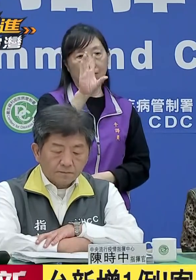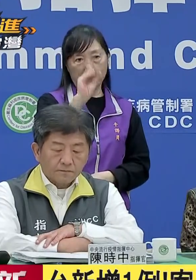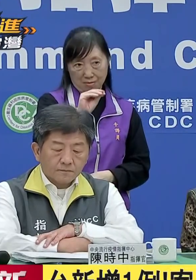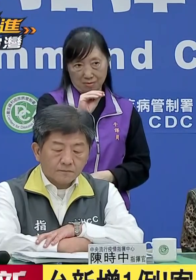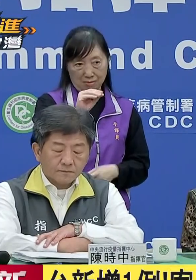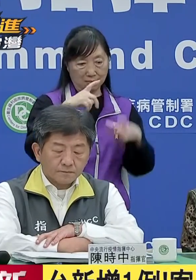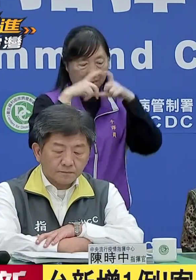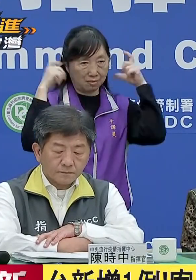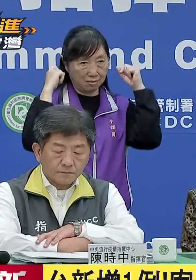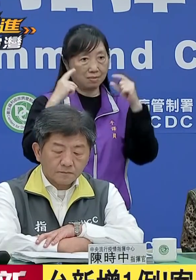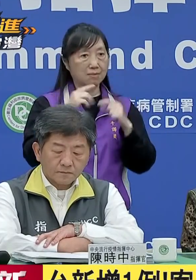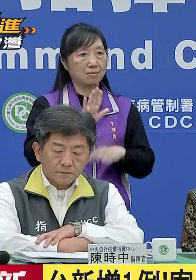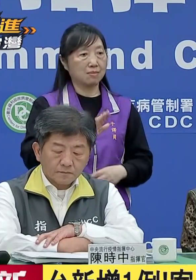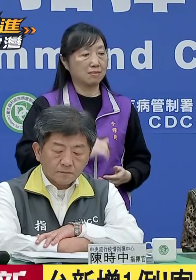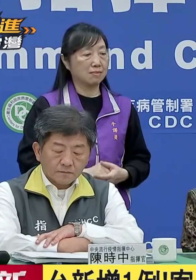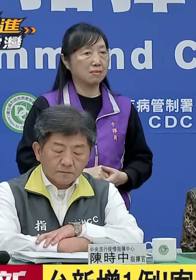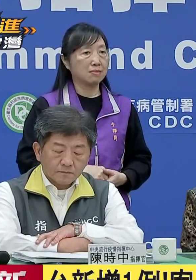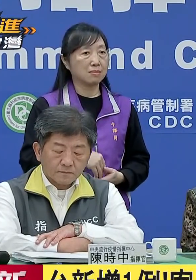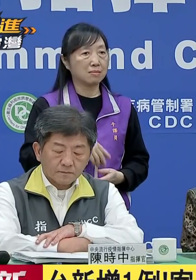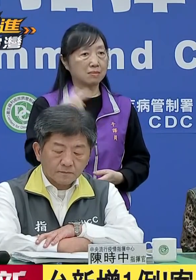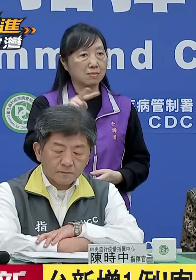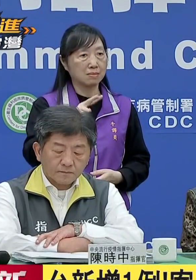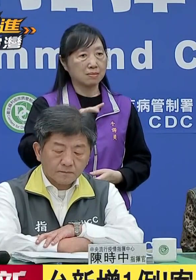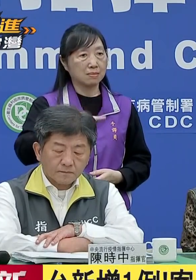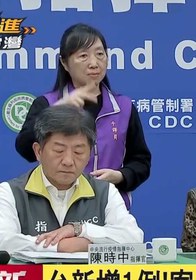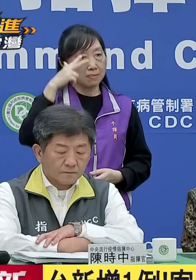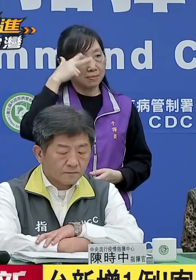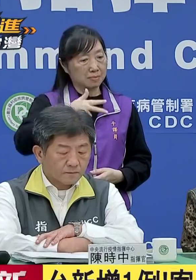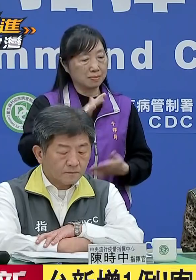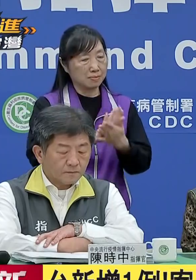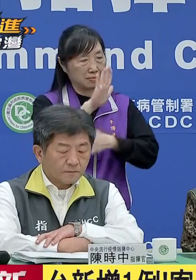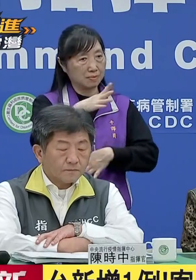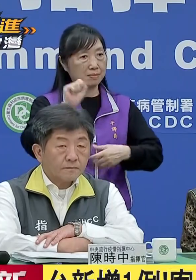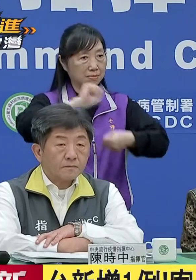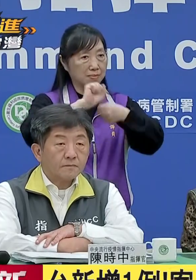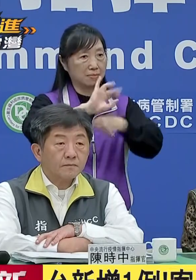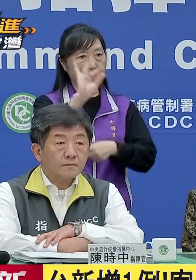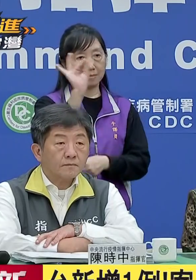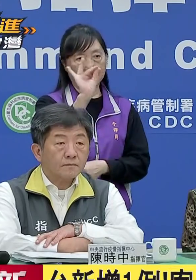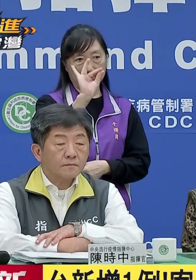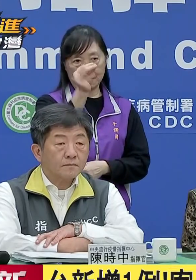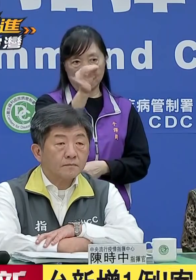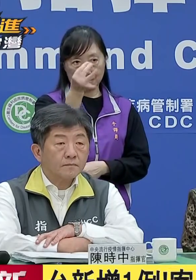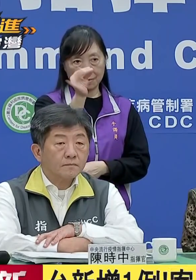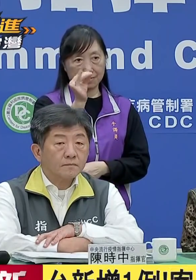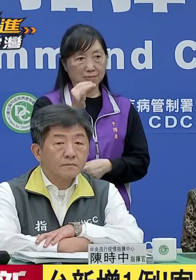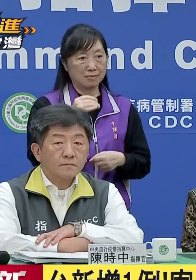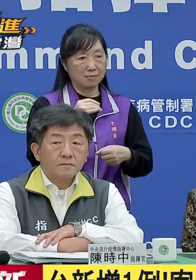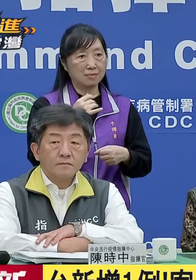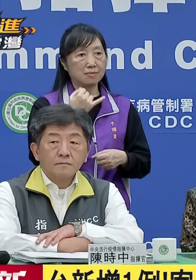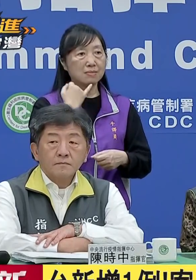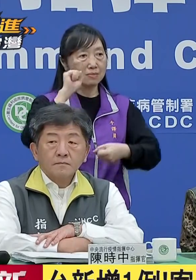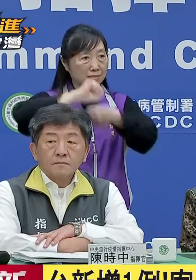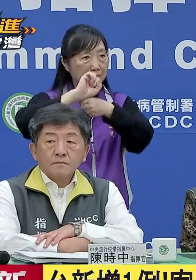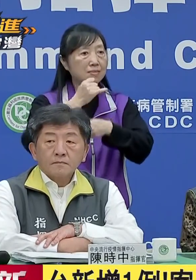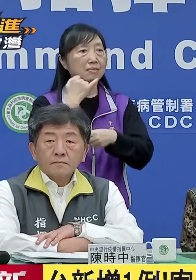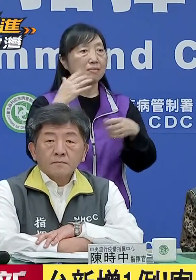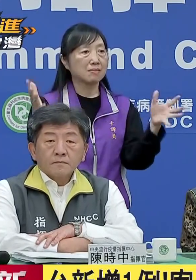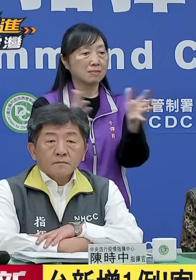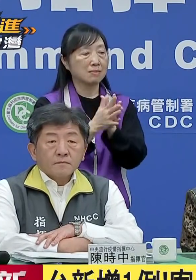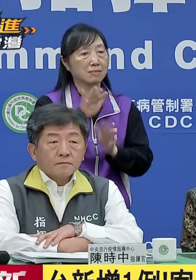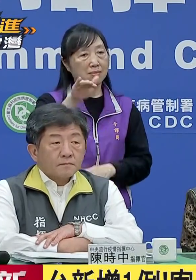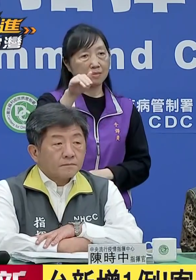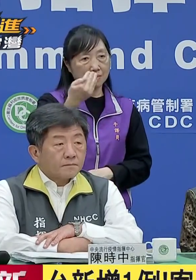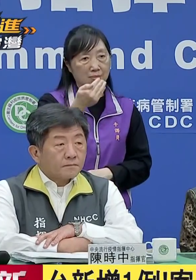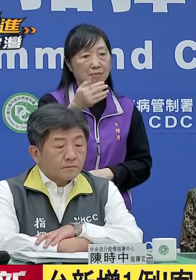820万片啊，那再往下一个礼拜呢，就可以再增加100万片，可以到920万片。那